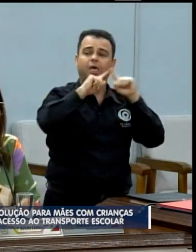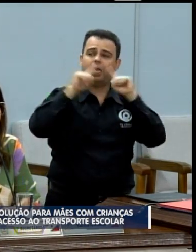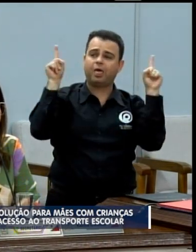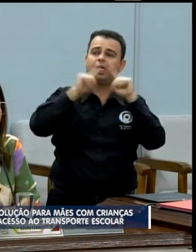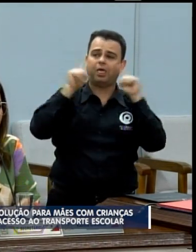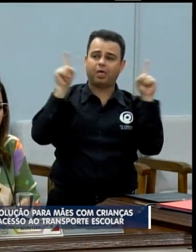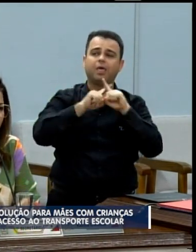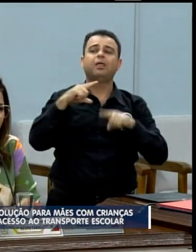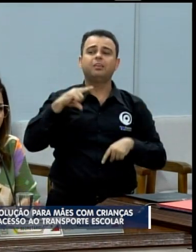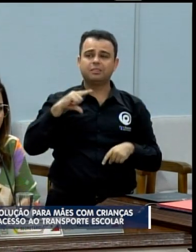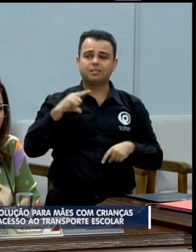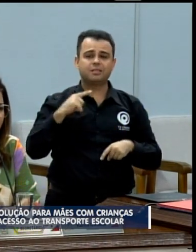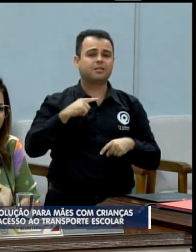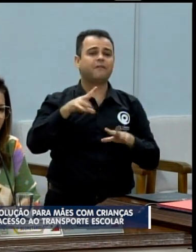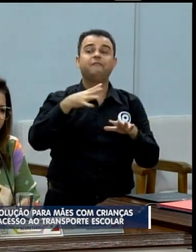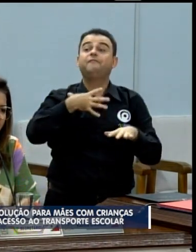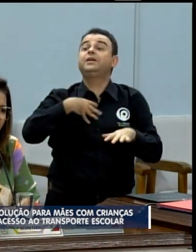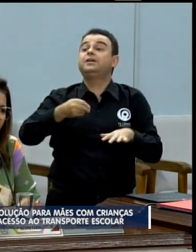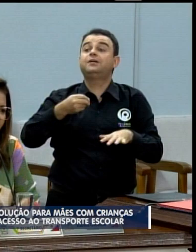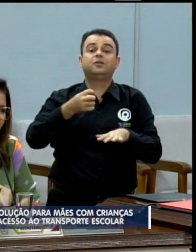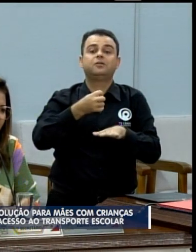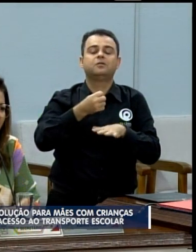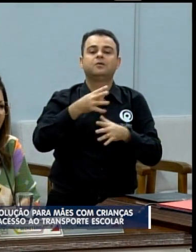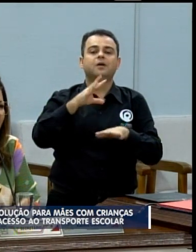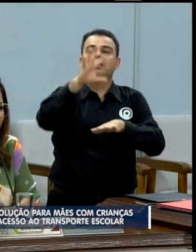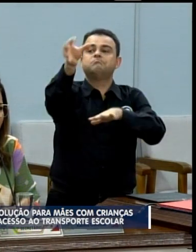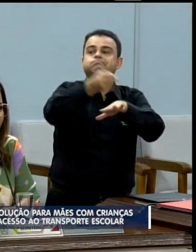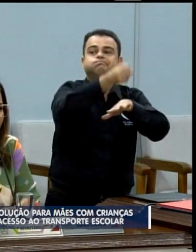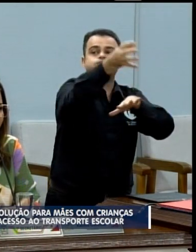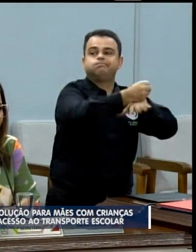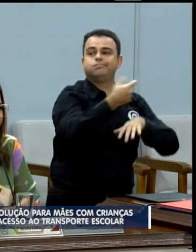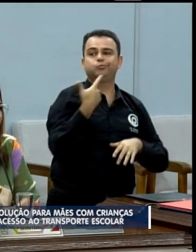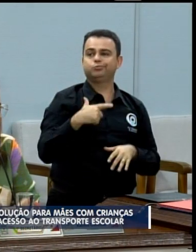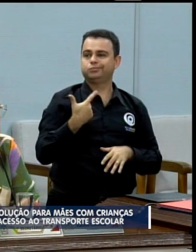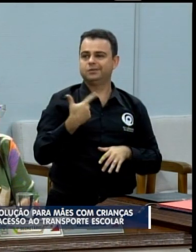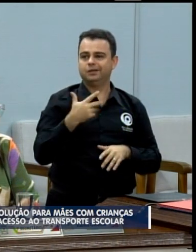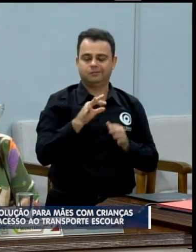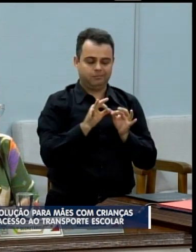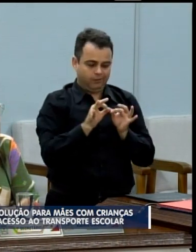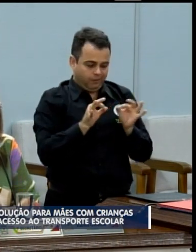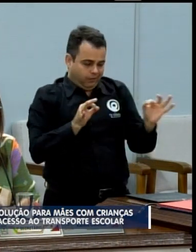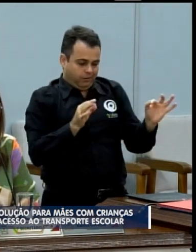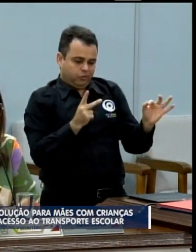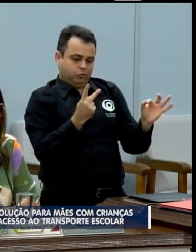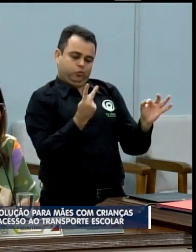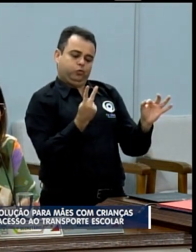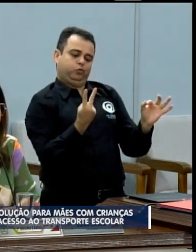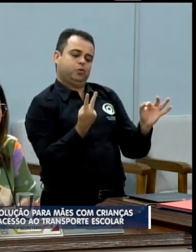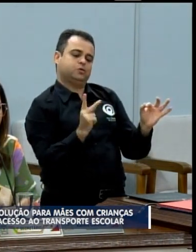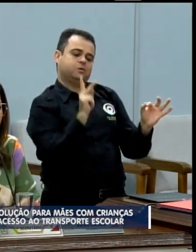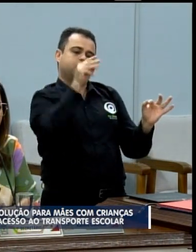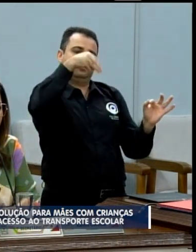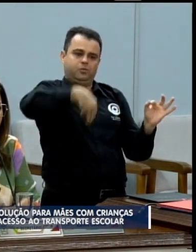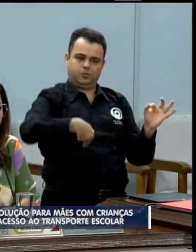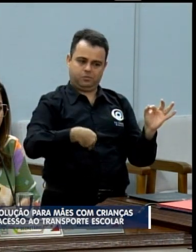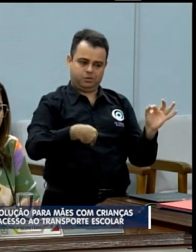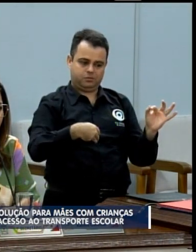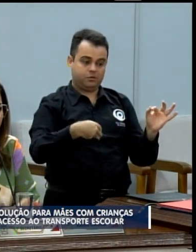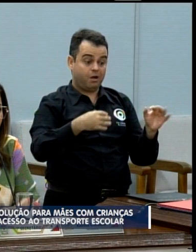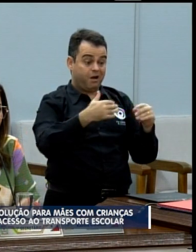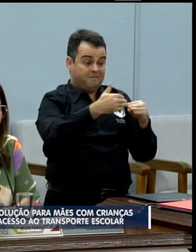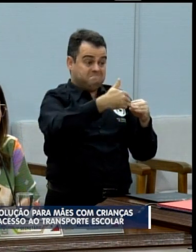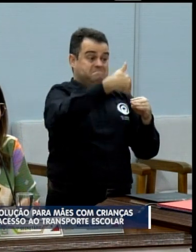dificultado, porque o transporte escolar até 2 quilômetros, a criança tem direito. Passou de 2 quilômetros, a criança tem acesso ao